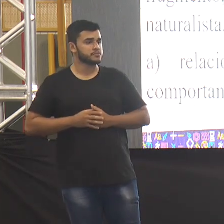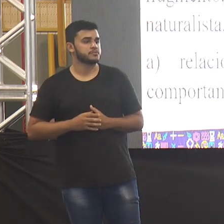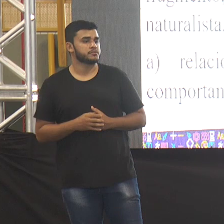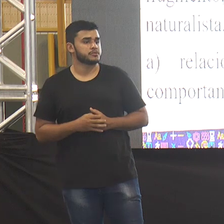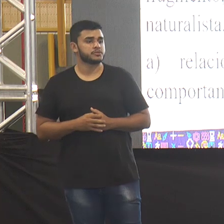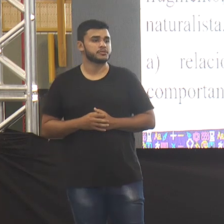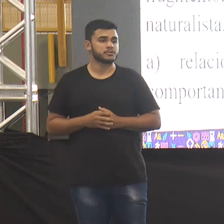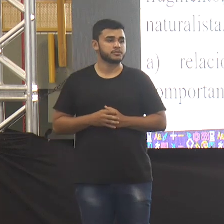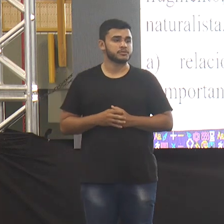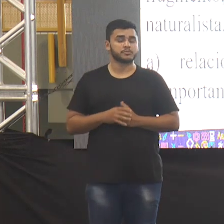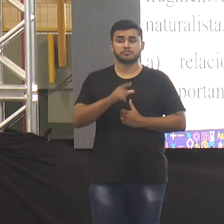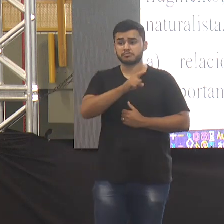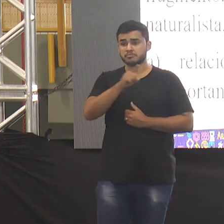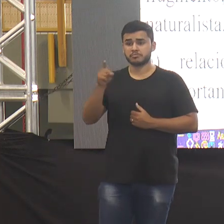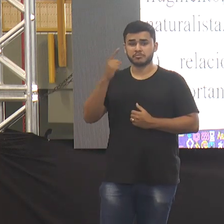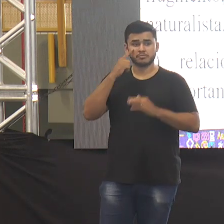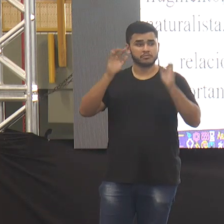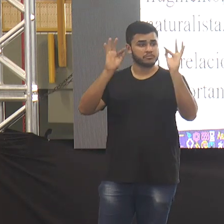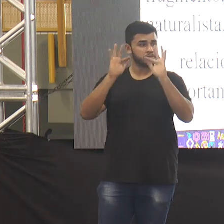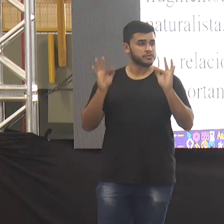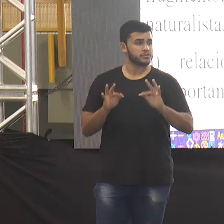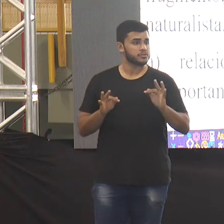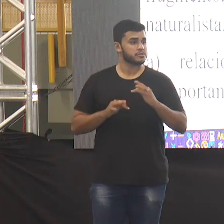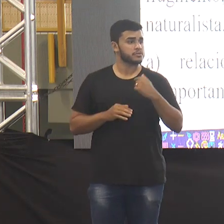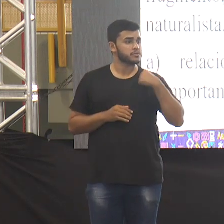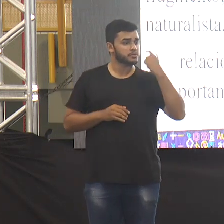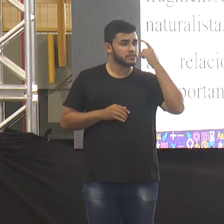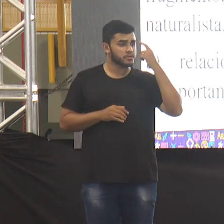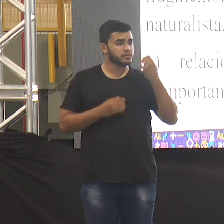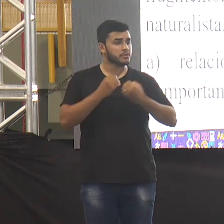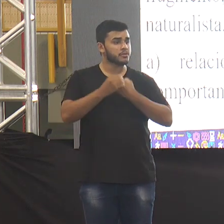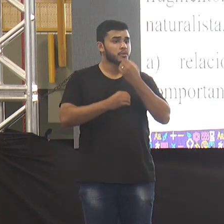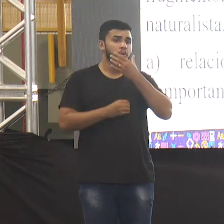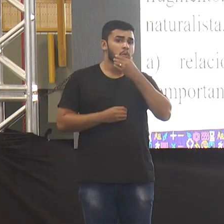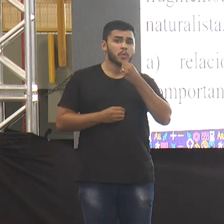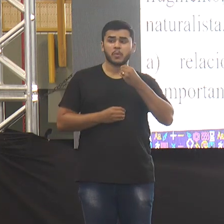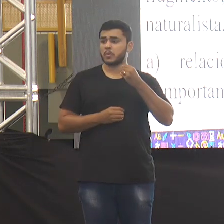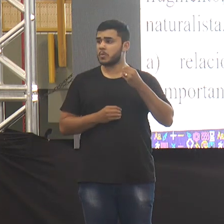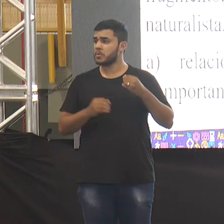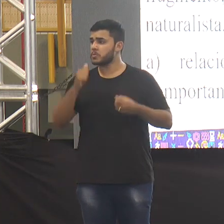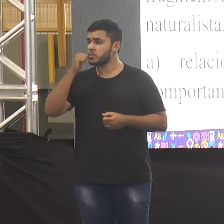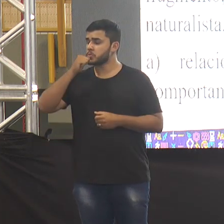Cada um encontra a felicidade onde acha que ela se encontra, né?